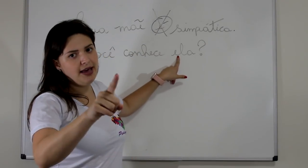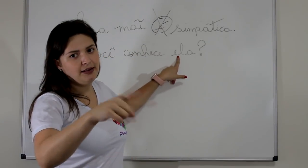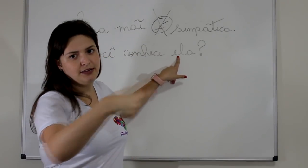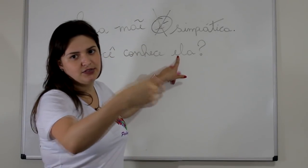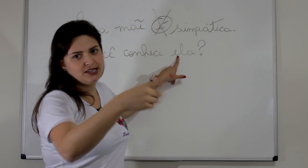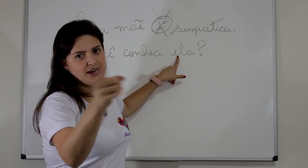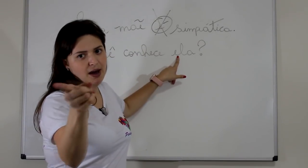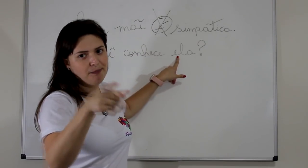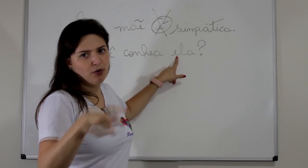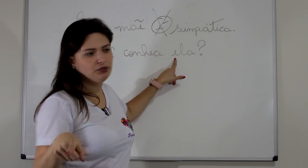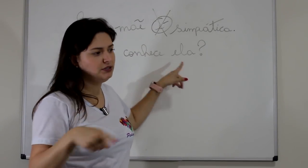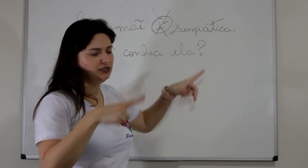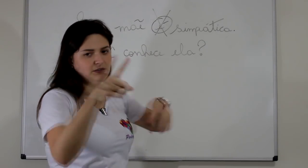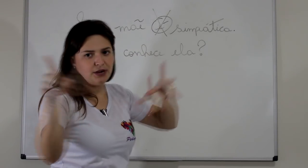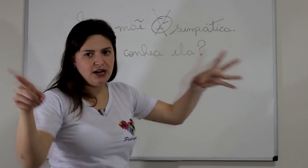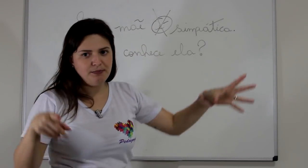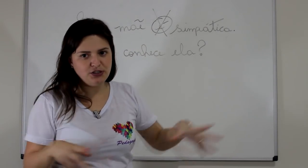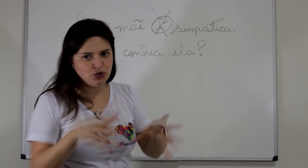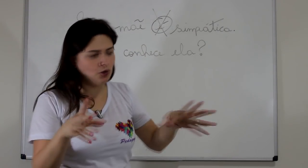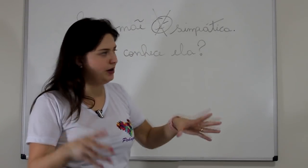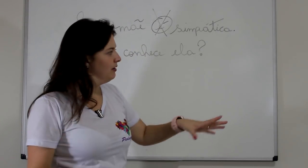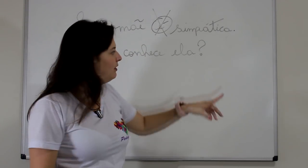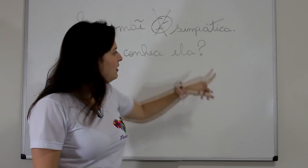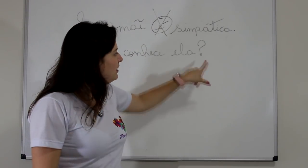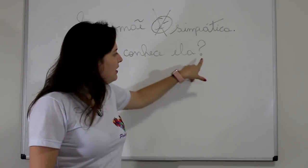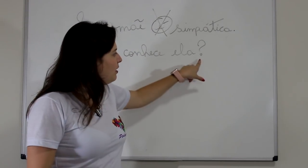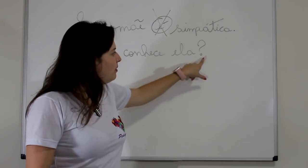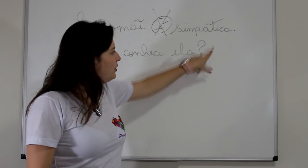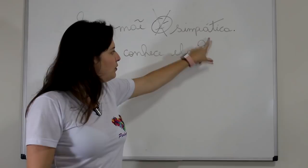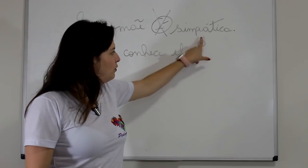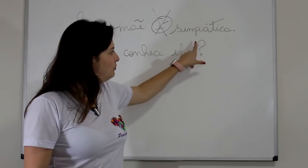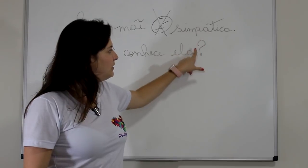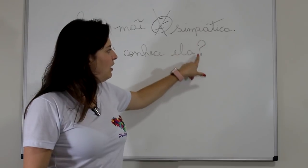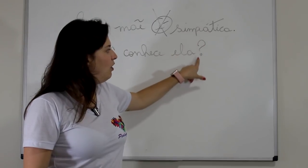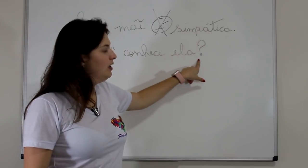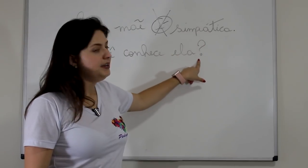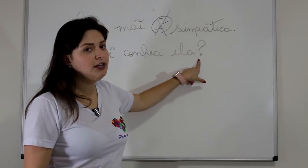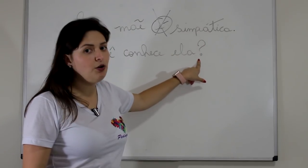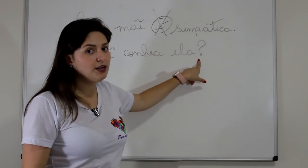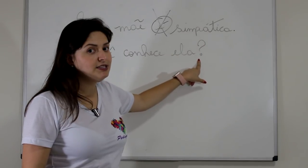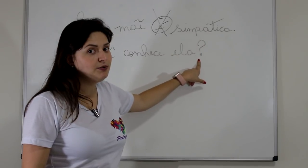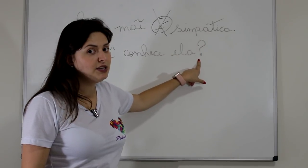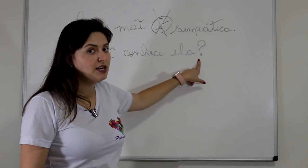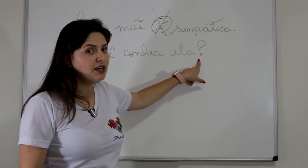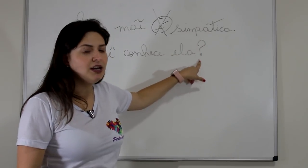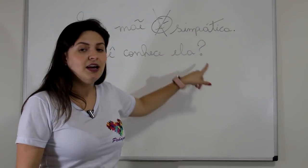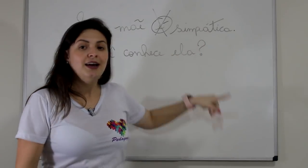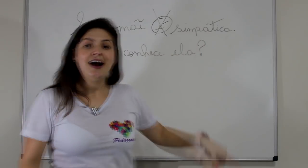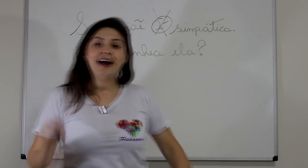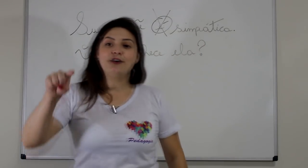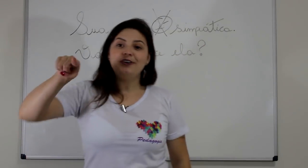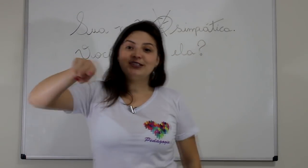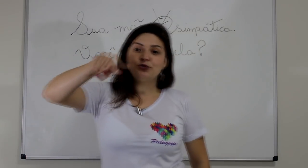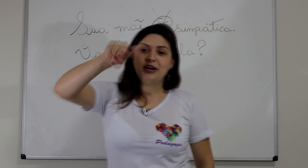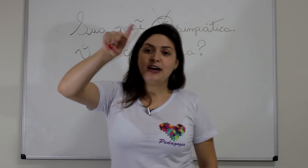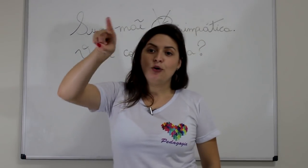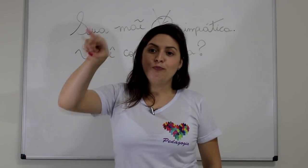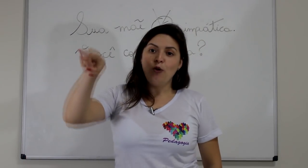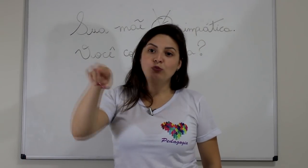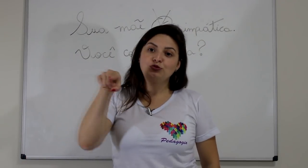Ela. E você aponta para a pessoa. É uma pergunta. Olha a interrogação aqui. Aí eu faço o quê? Um ponto